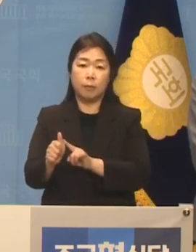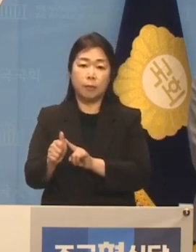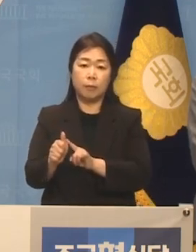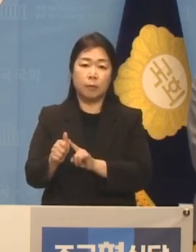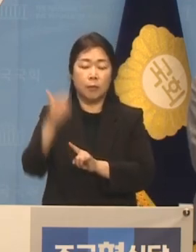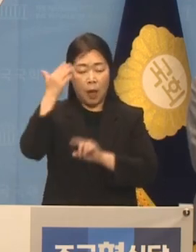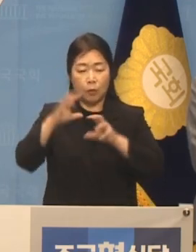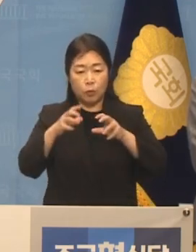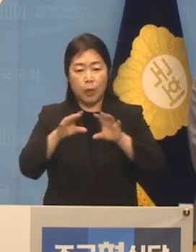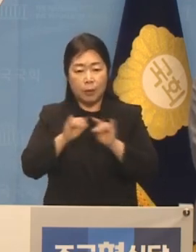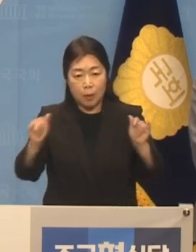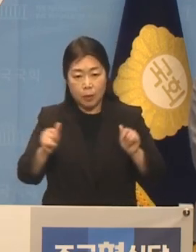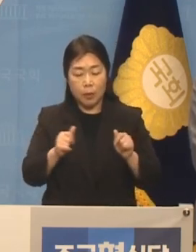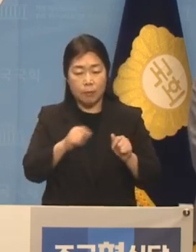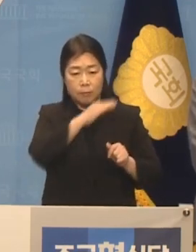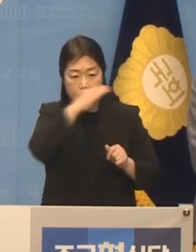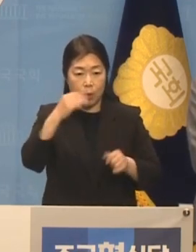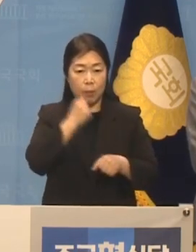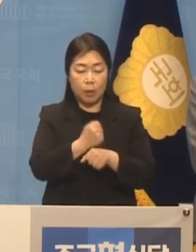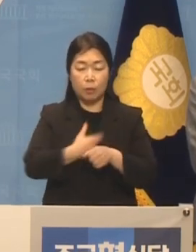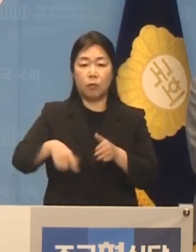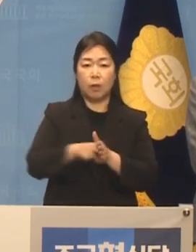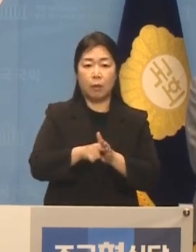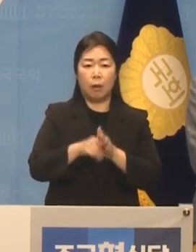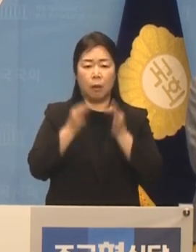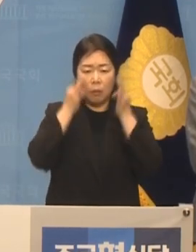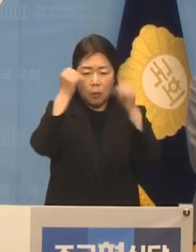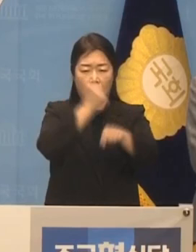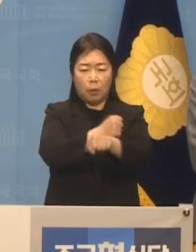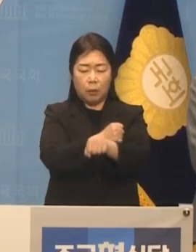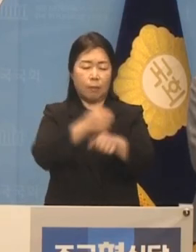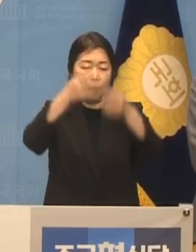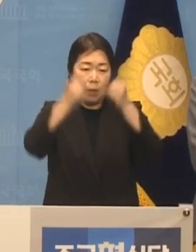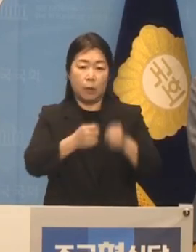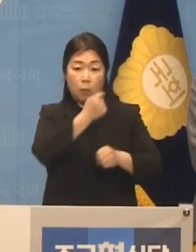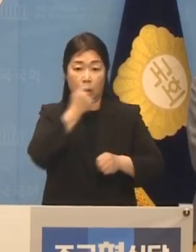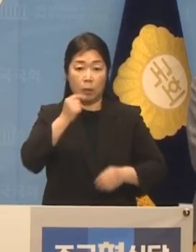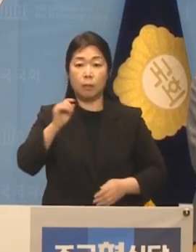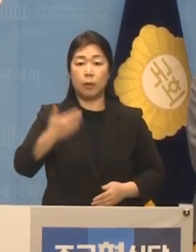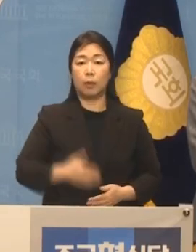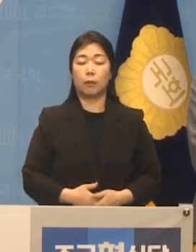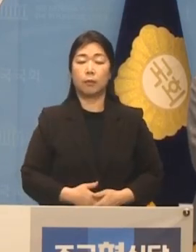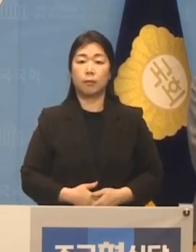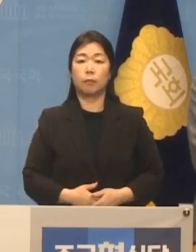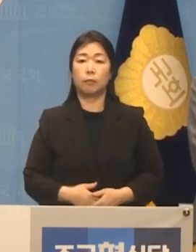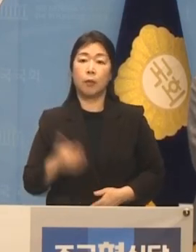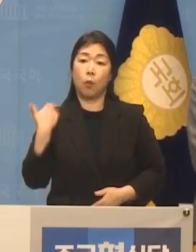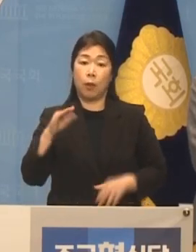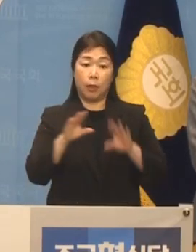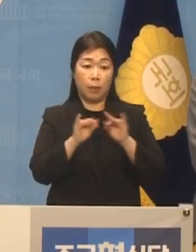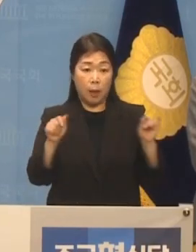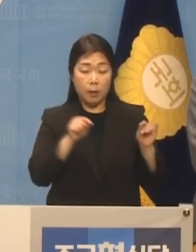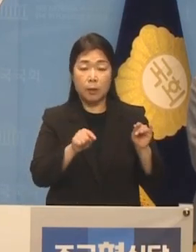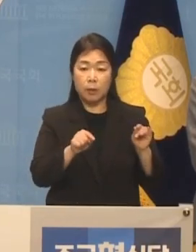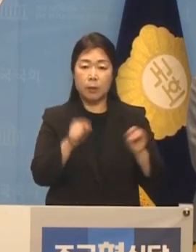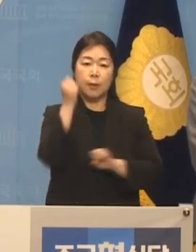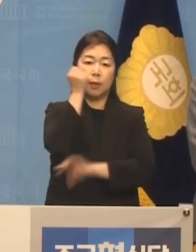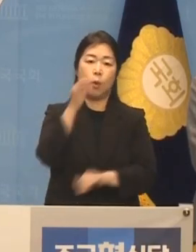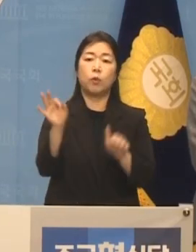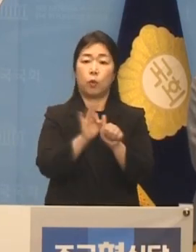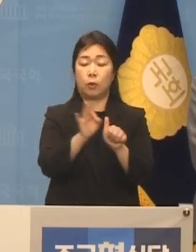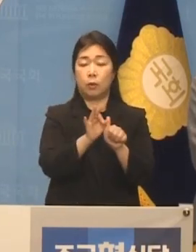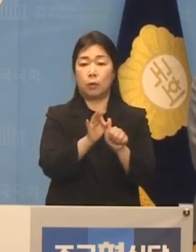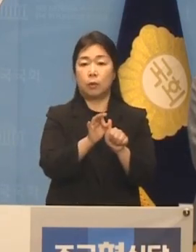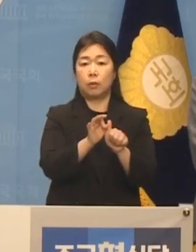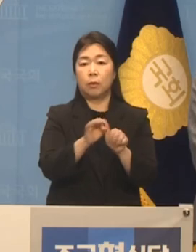얼마나 치열하게 노력을 해왔는가를 그대로 알 수 있습니다. 최근에 땅에서 온 기본소득,